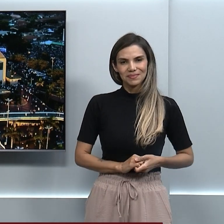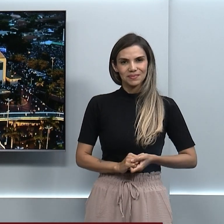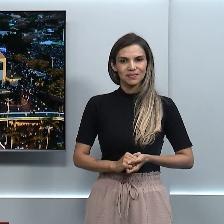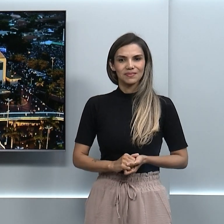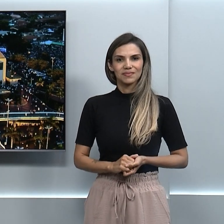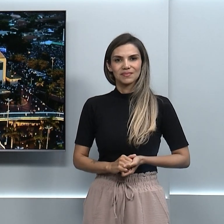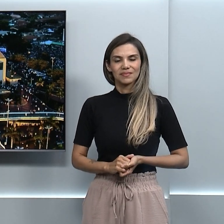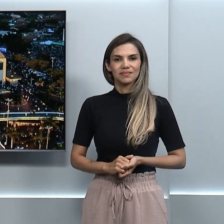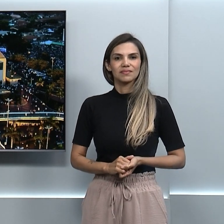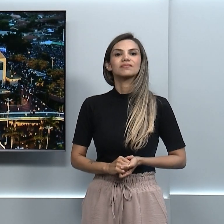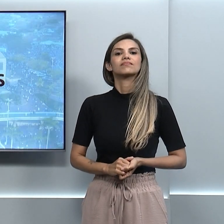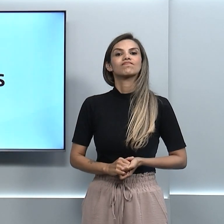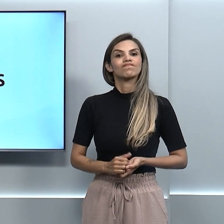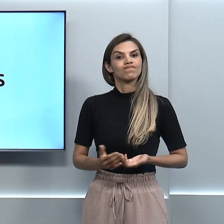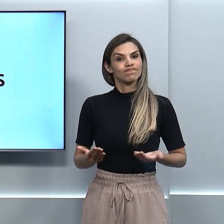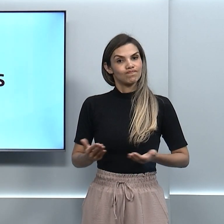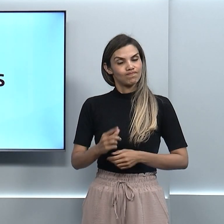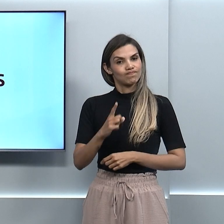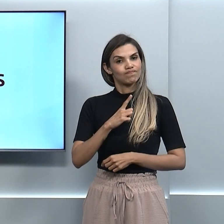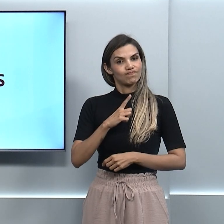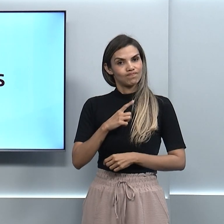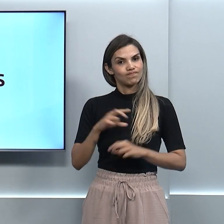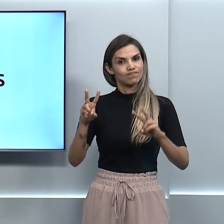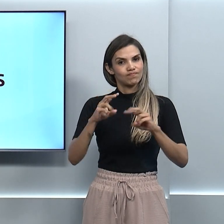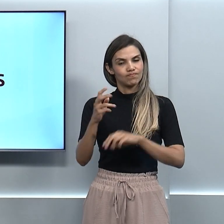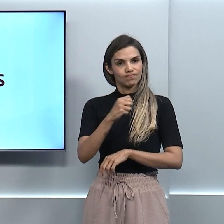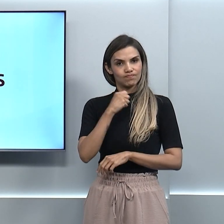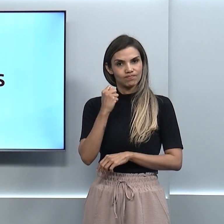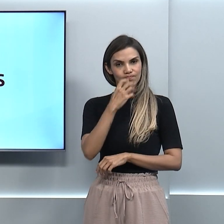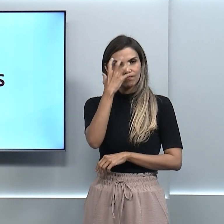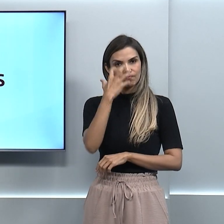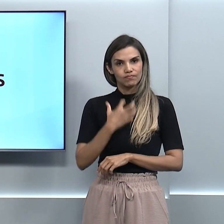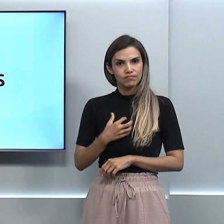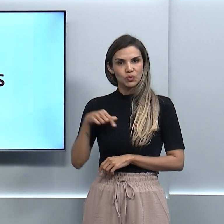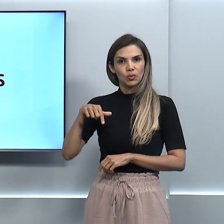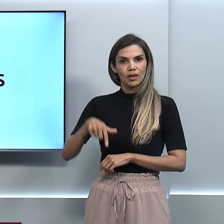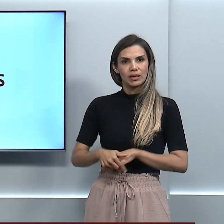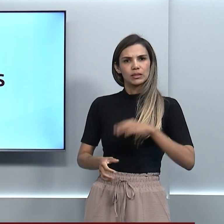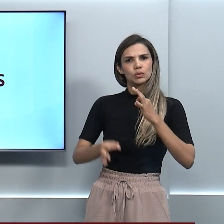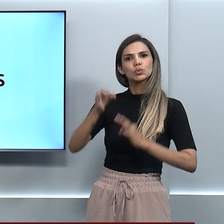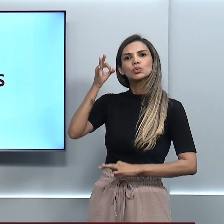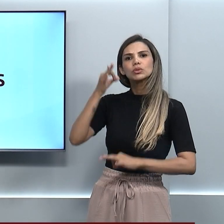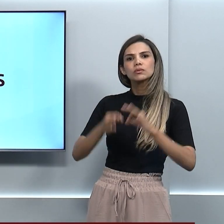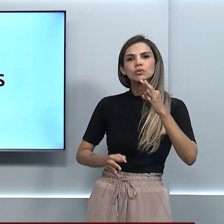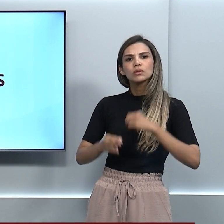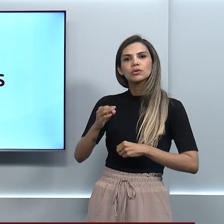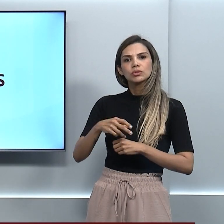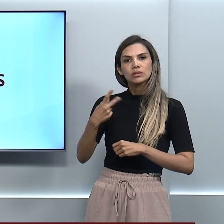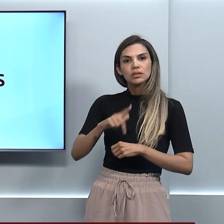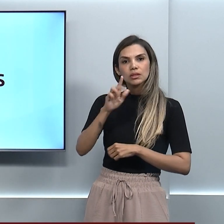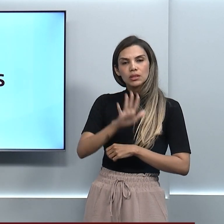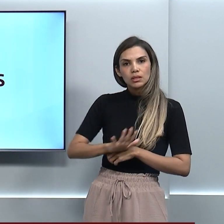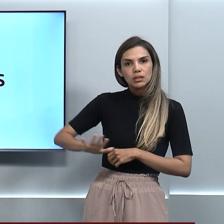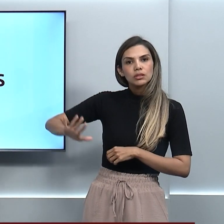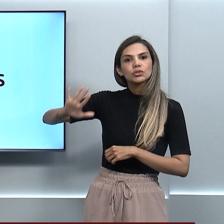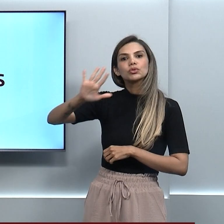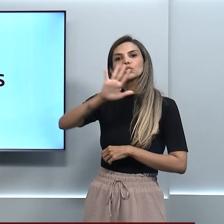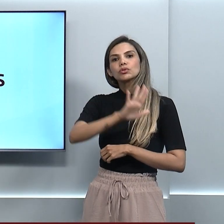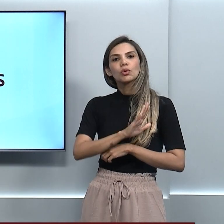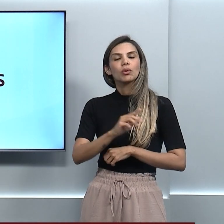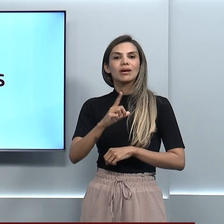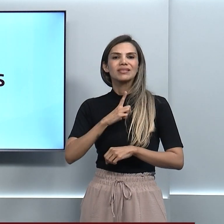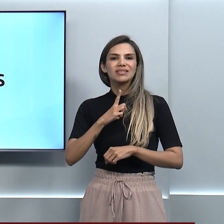E seguindo mais um assunto sério, o Tribunal de Justiça de Goiás cassou a decisão que obrigava o governo do estado a